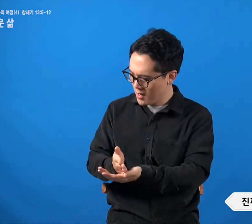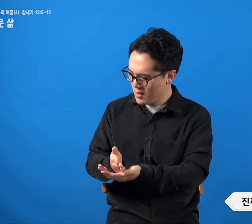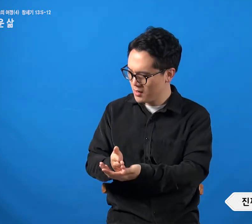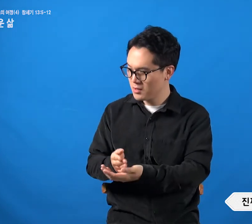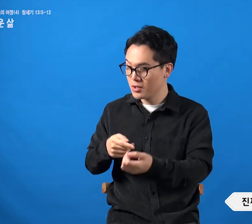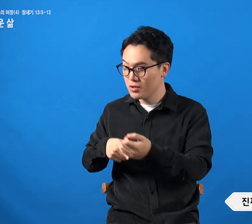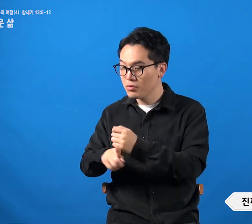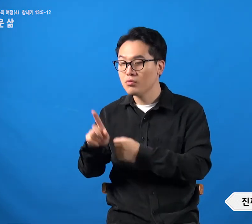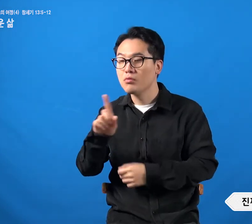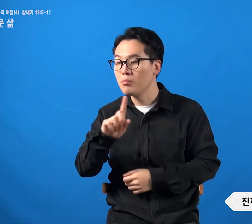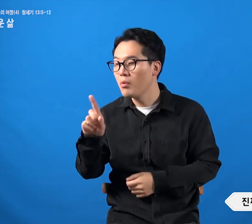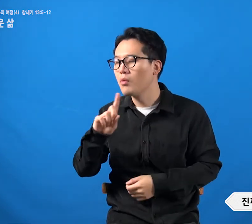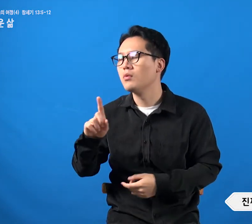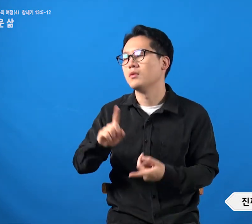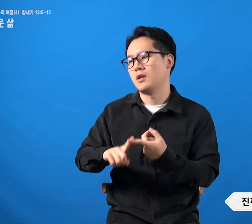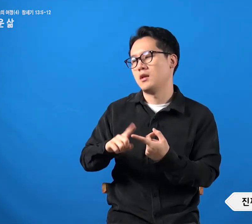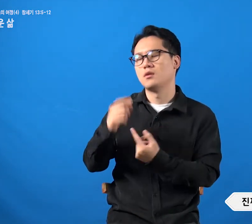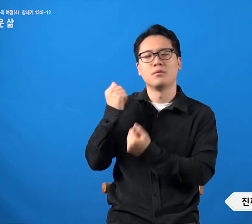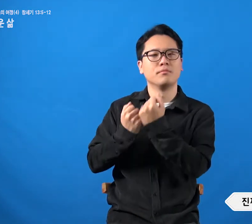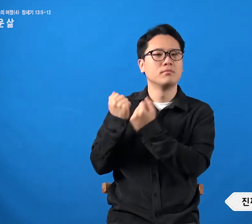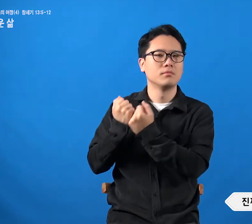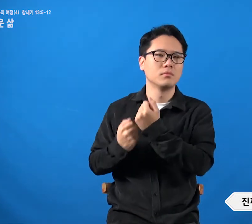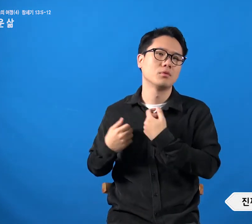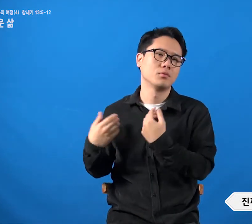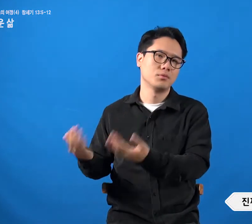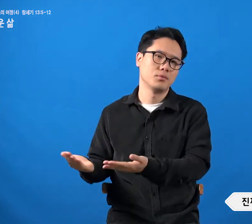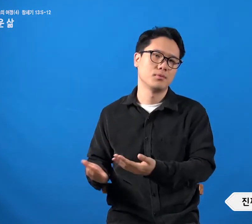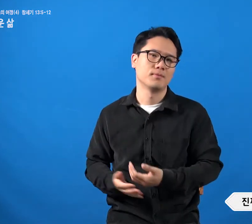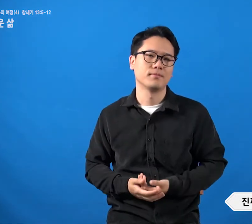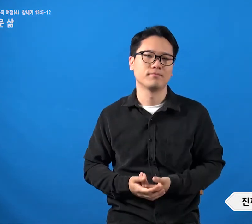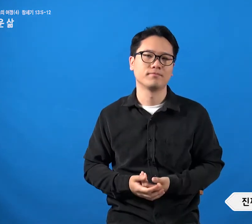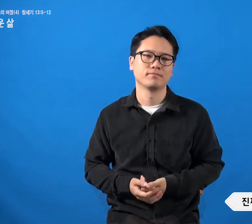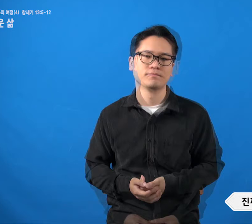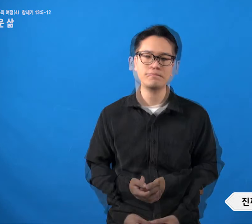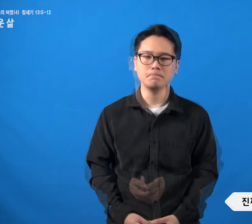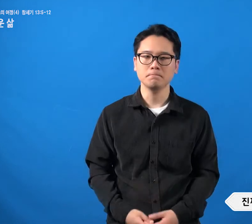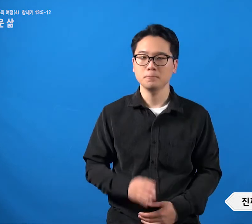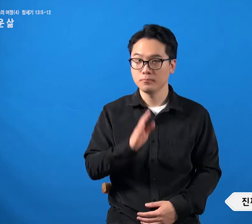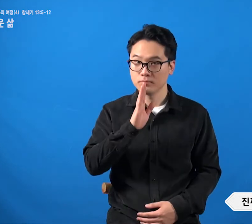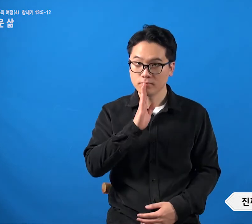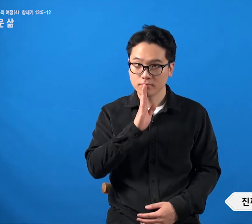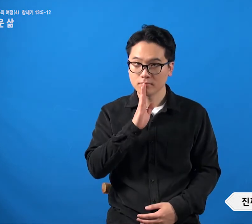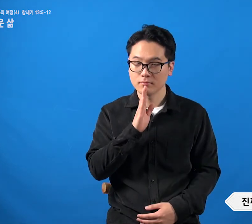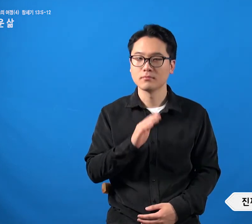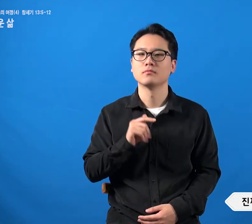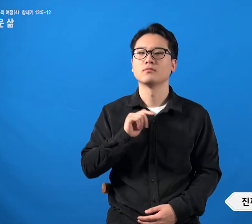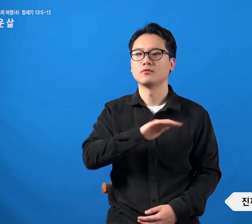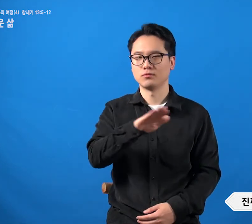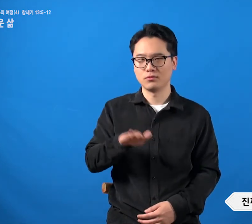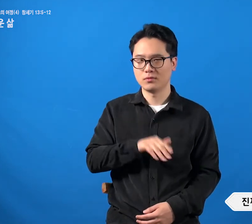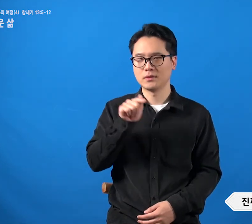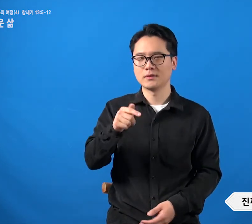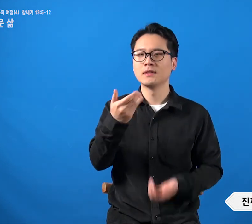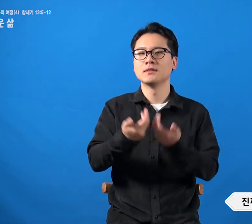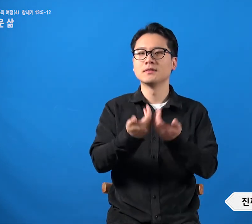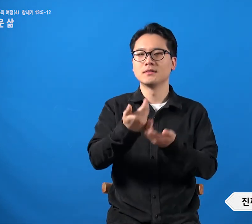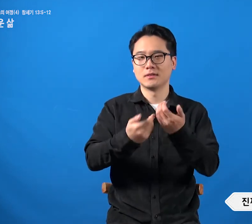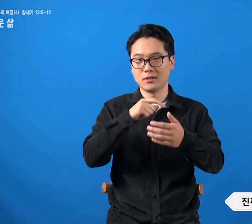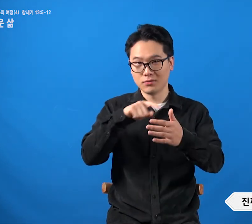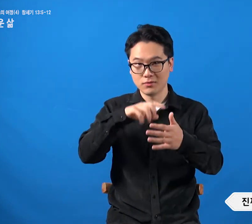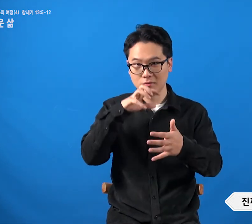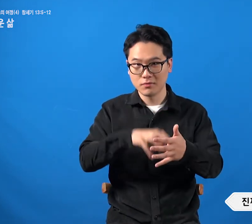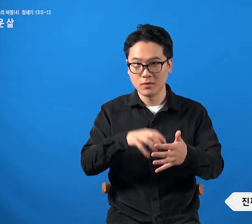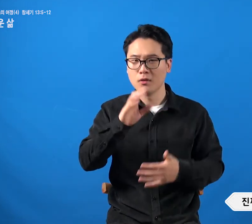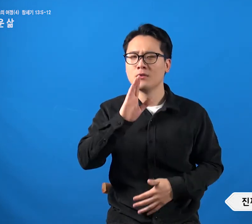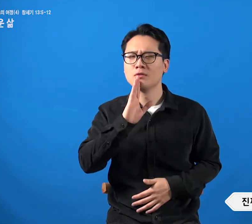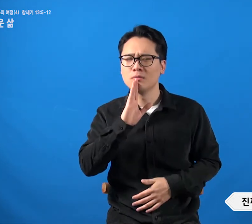할 분명한 이유를 나누는 것을 보게 됩니다. 그렇습니다. 우리의 그 갈등